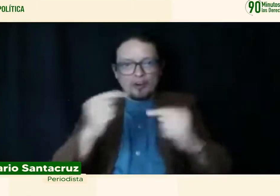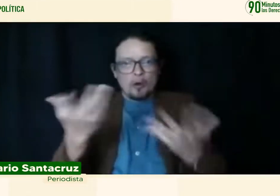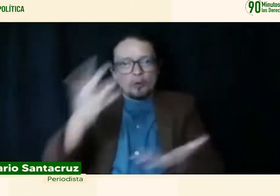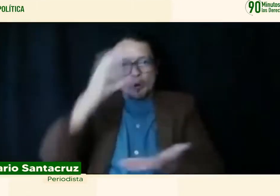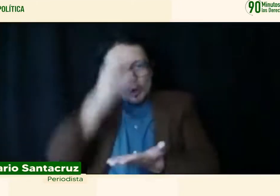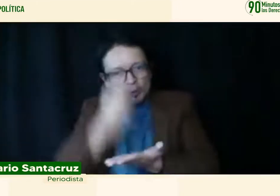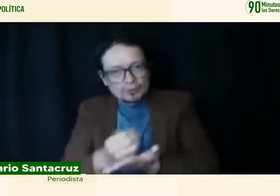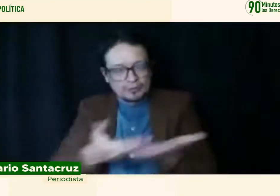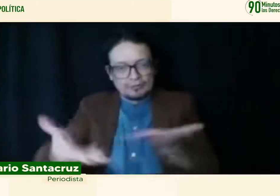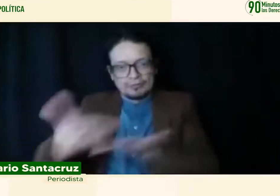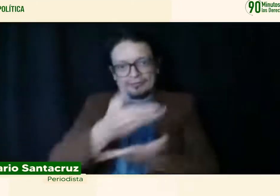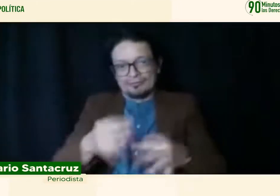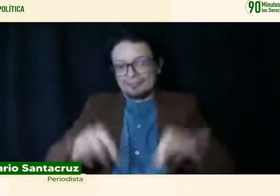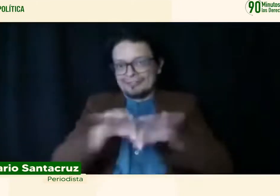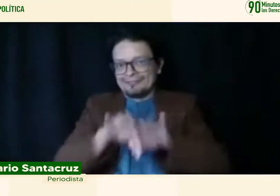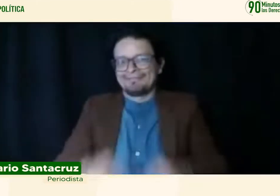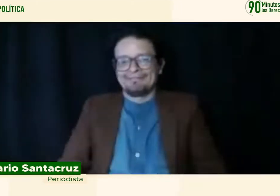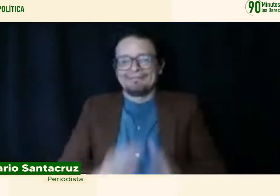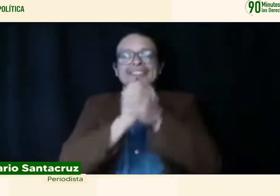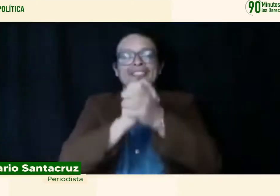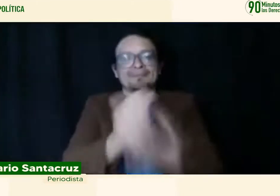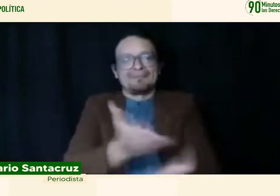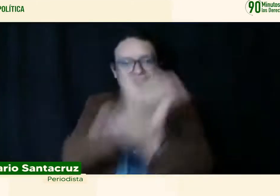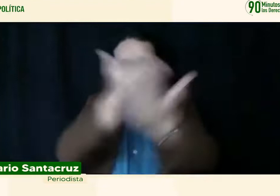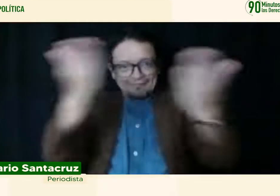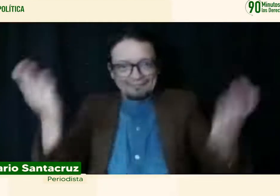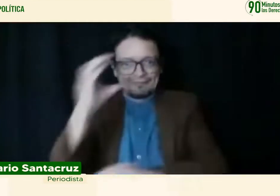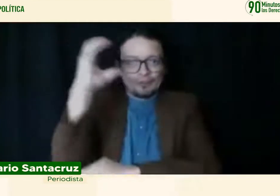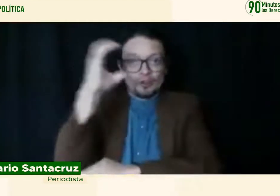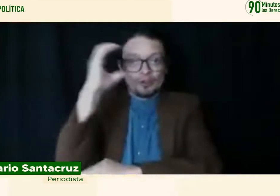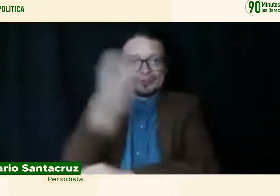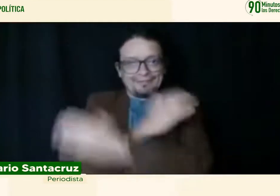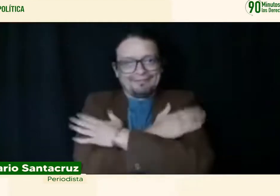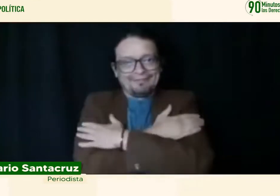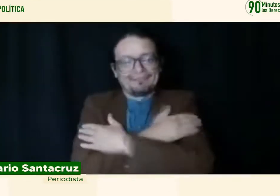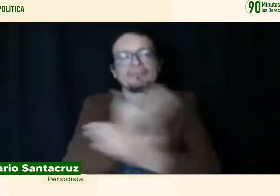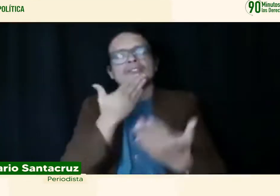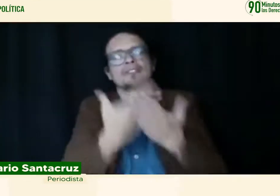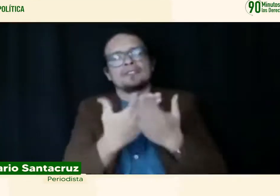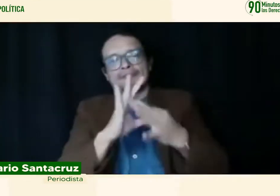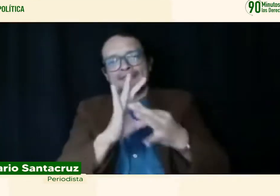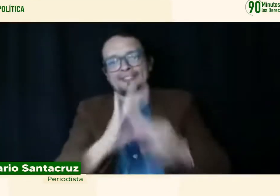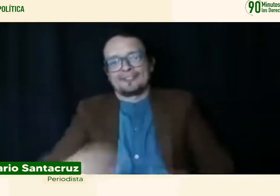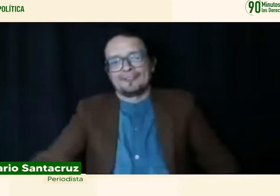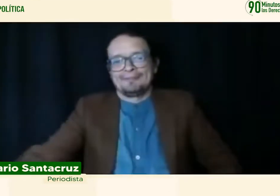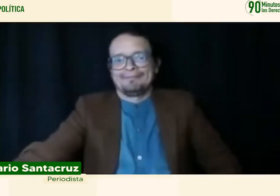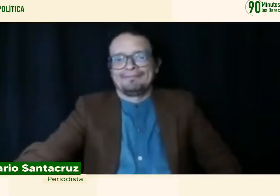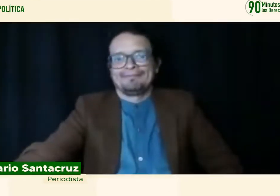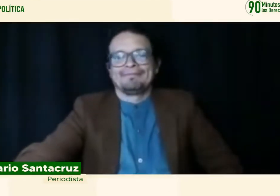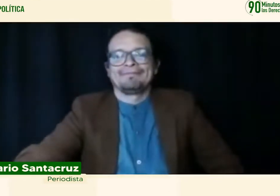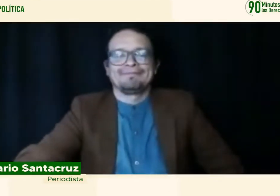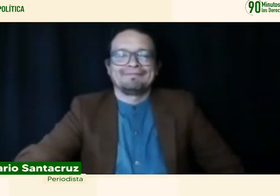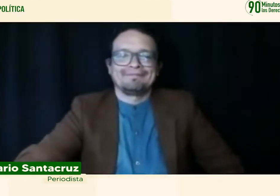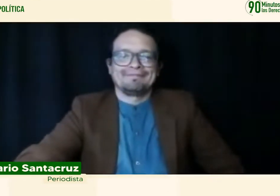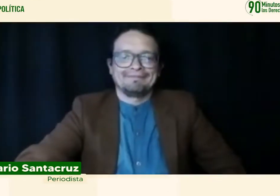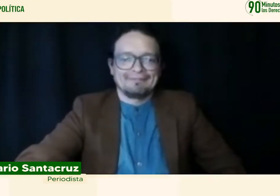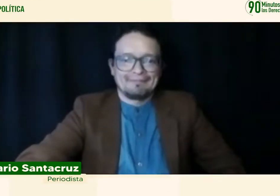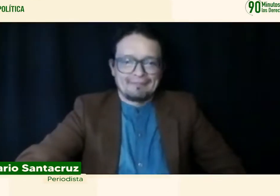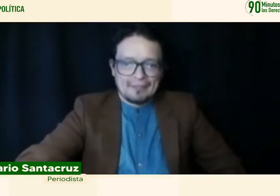reflexionar vamos a dar espacio a este debate para poder conversar con todas las opiniones y envió un abrazo y un saludo a todo colombia y